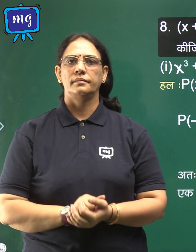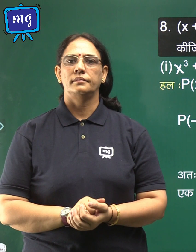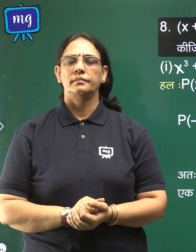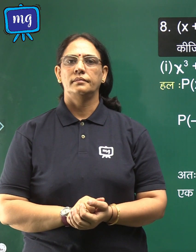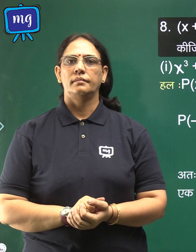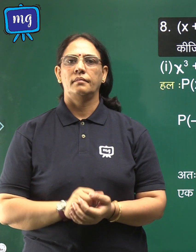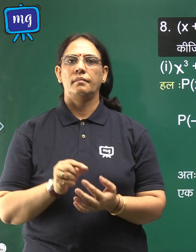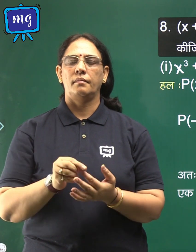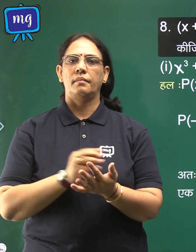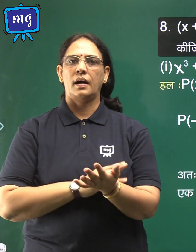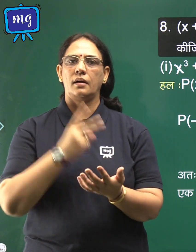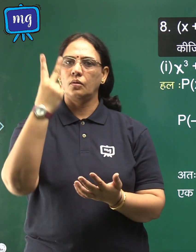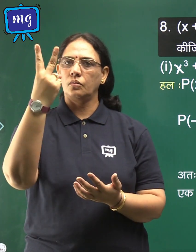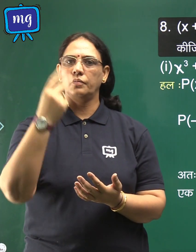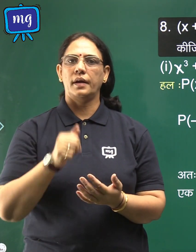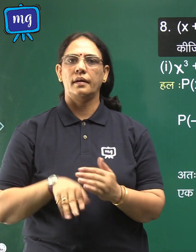भाग 2 में